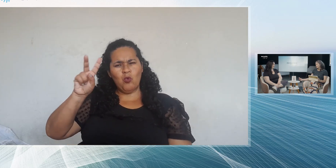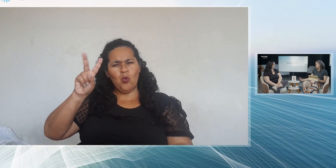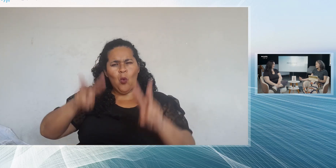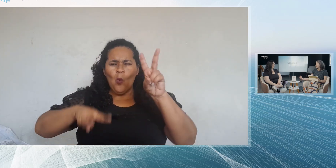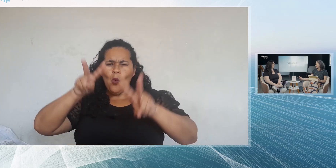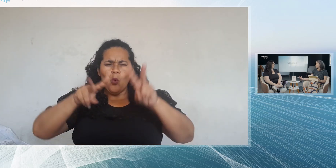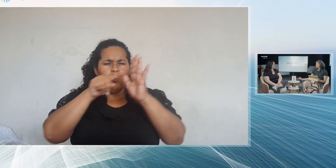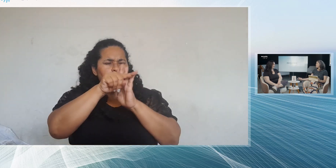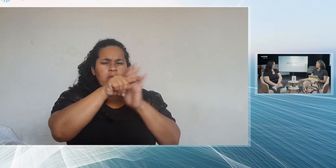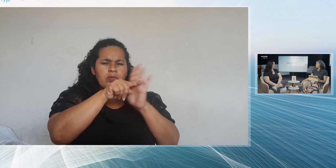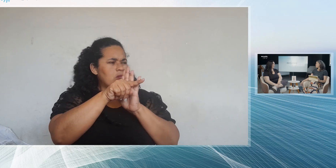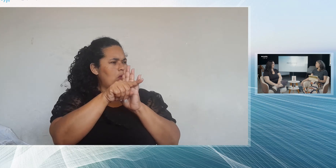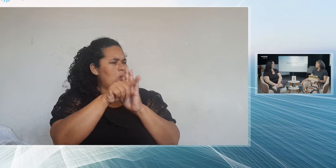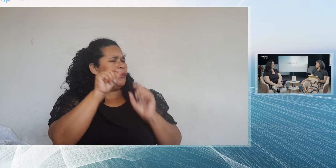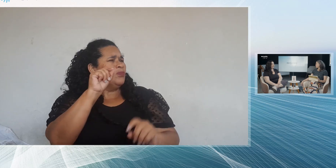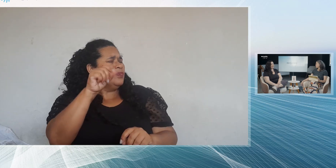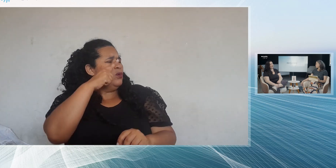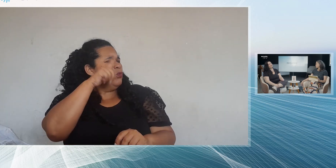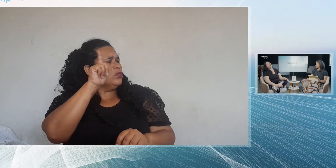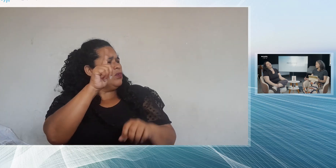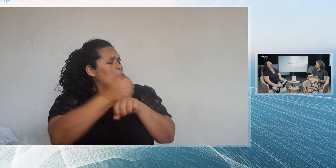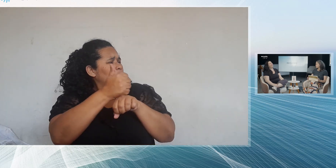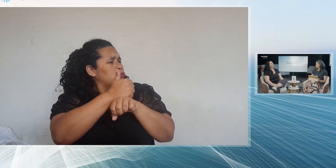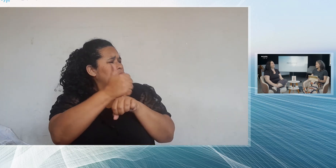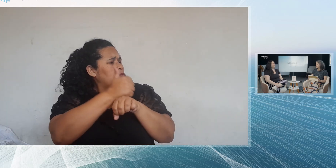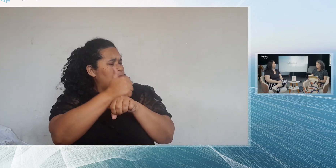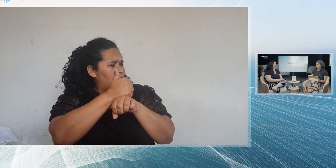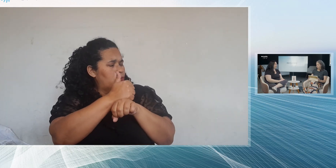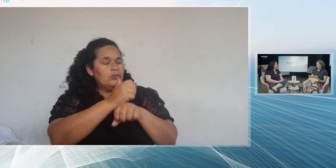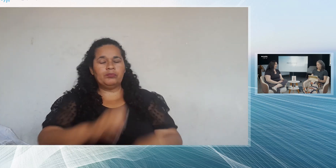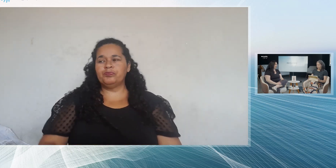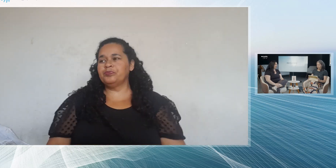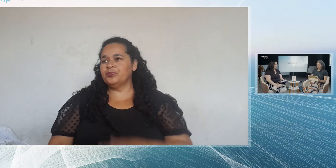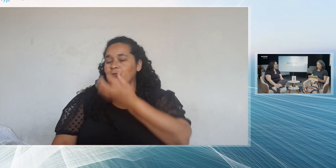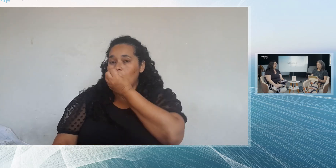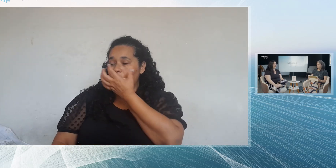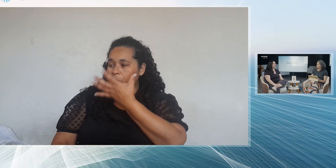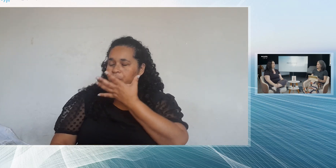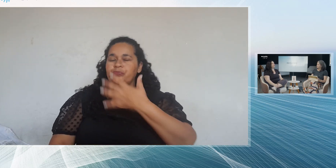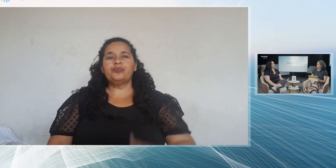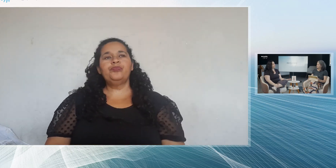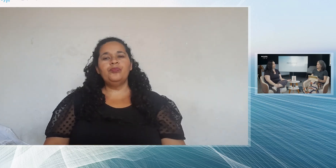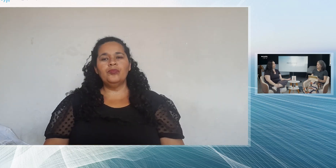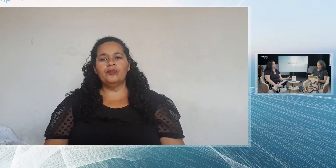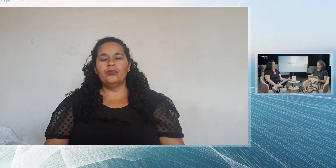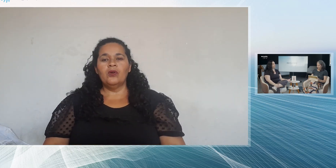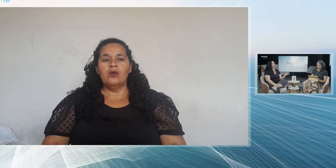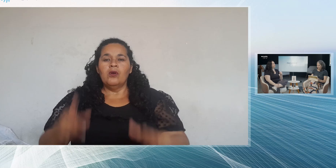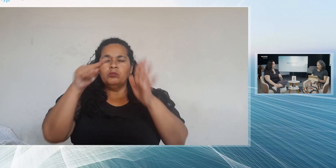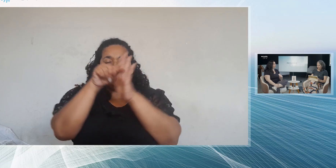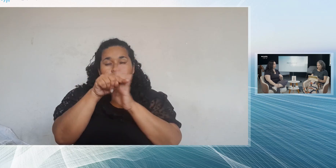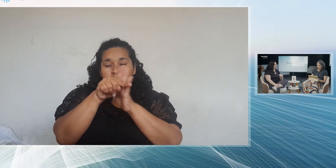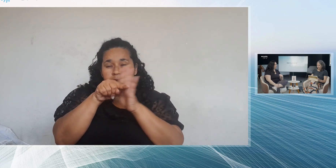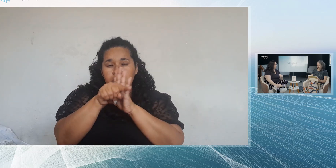quais profissionais que podem fazer essa avaliação? Vamos lá. A avaliação neuropsicológica, ela investiga